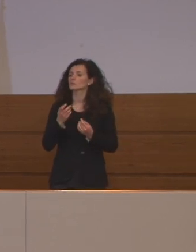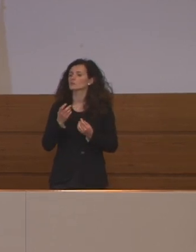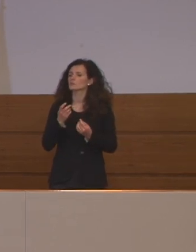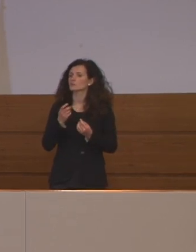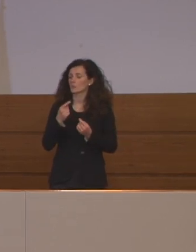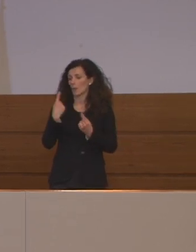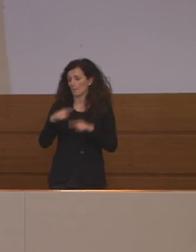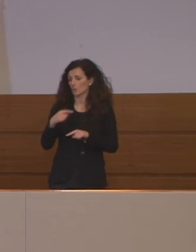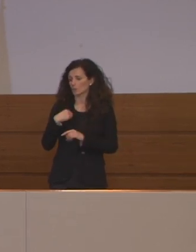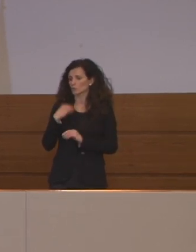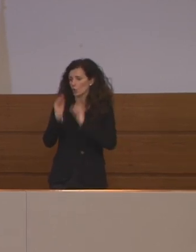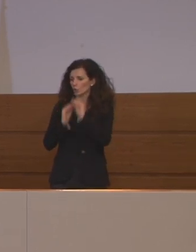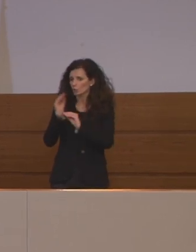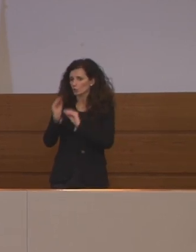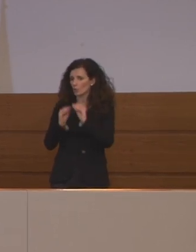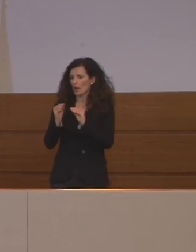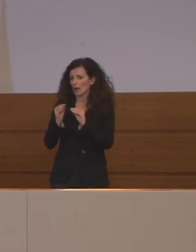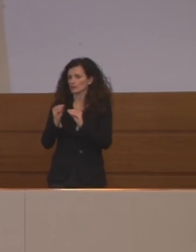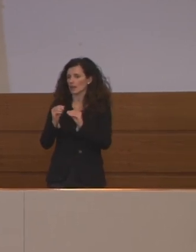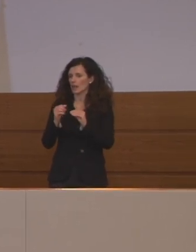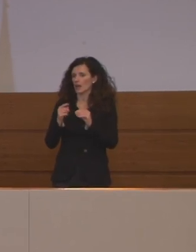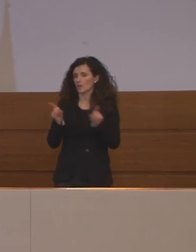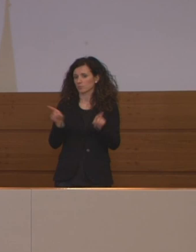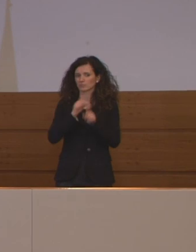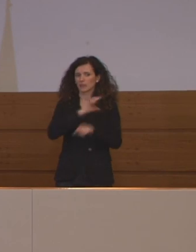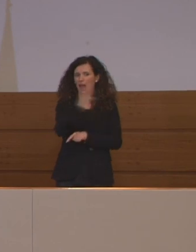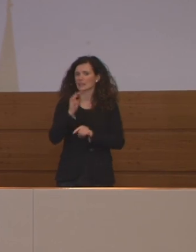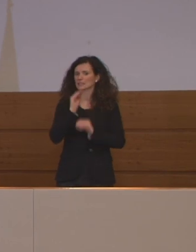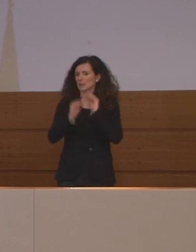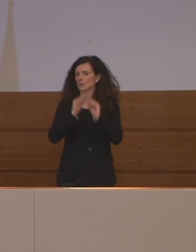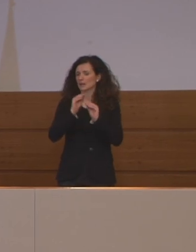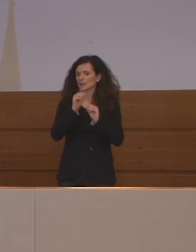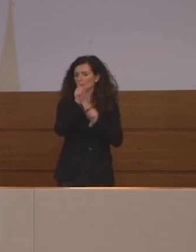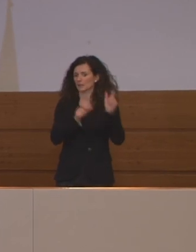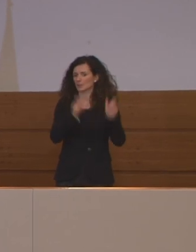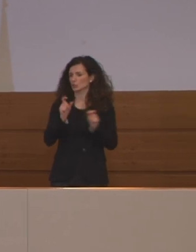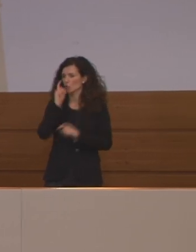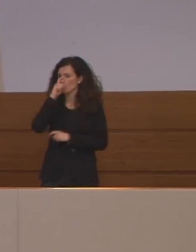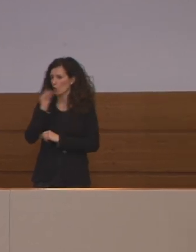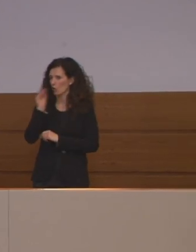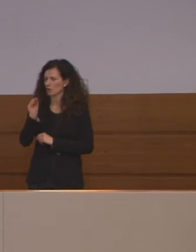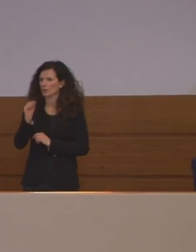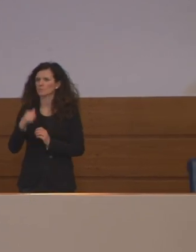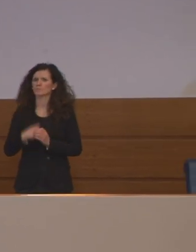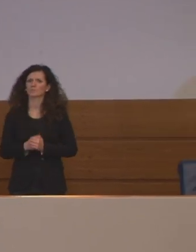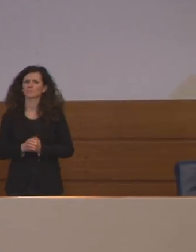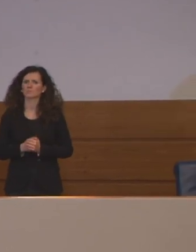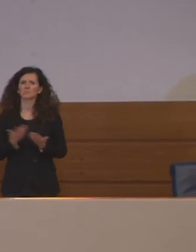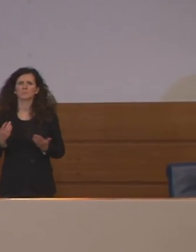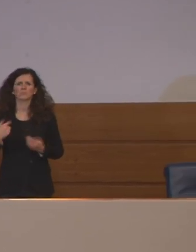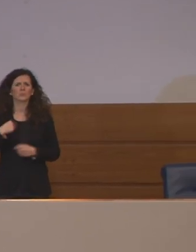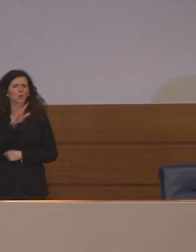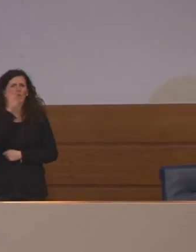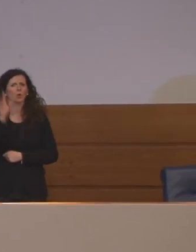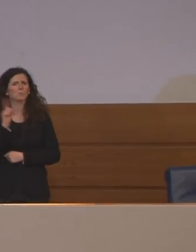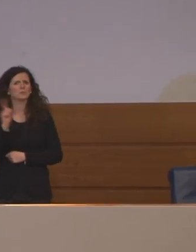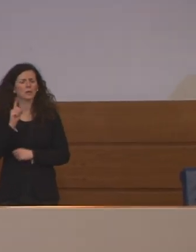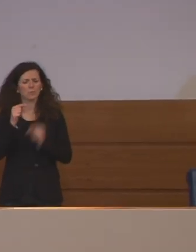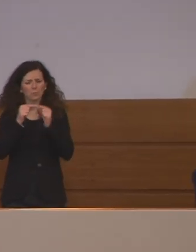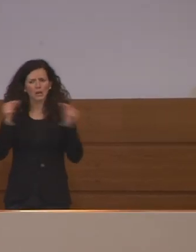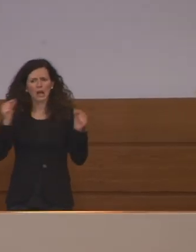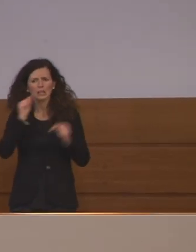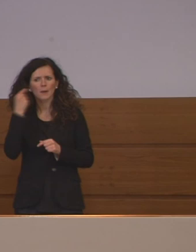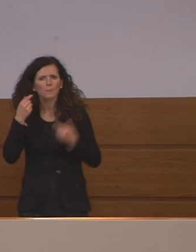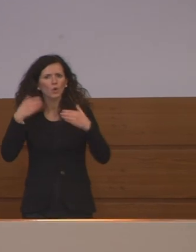da altre persone che come me vorrebbero capire grazie no non mi risulta che che si facciano meno tamponi